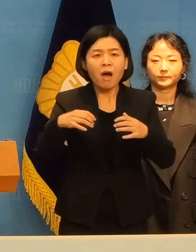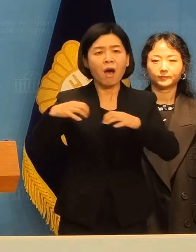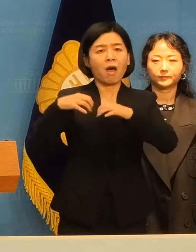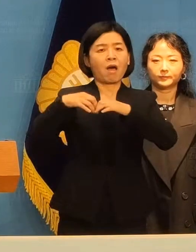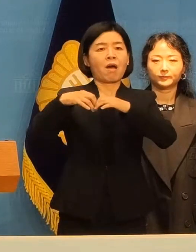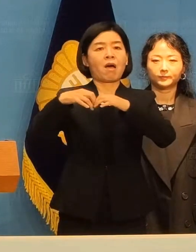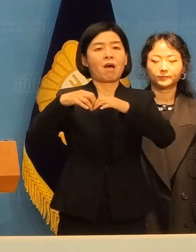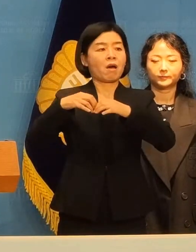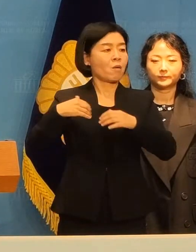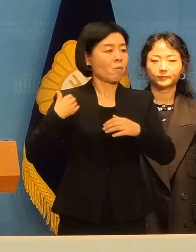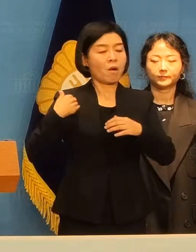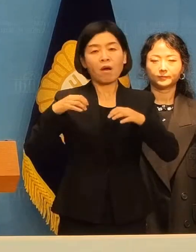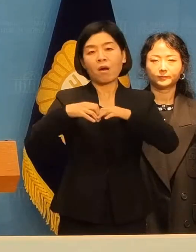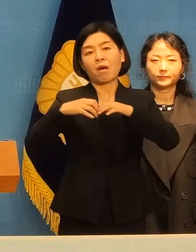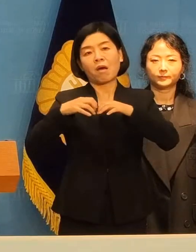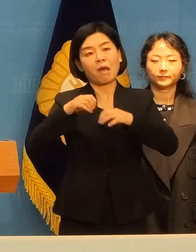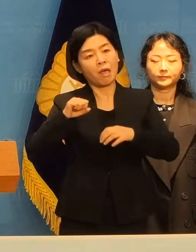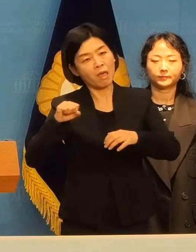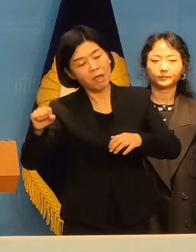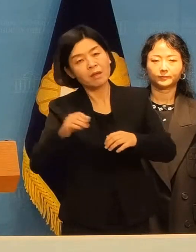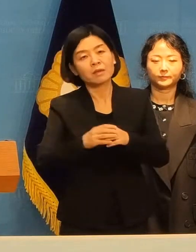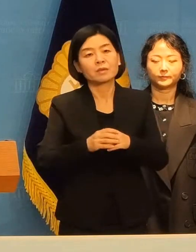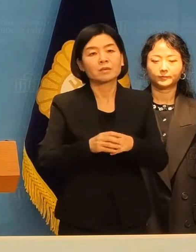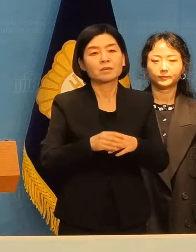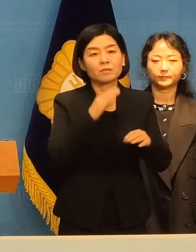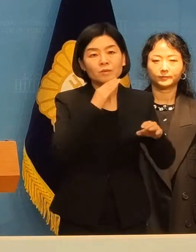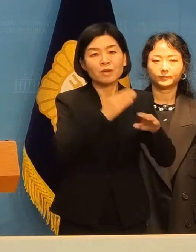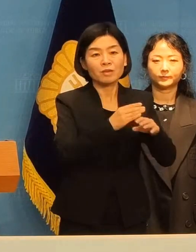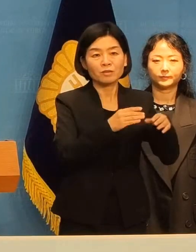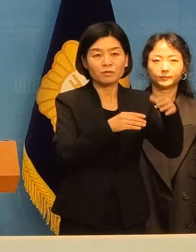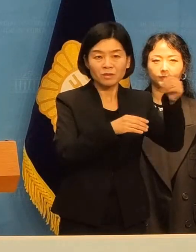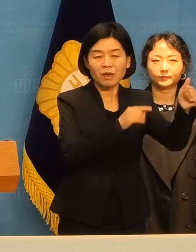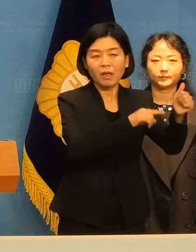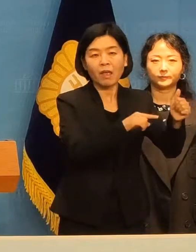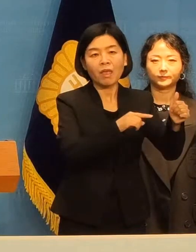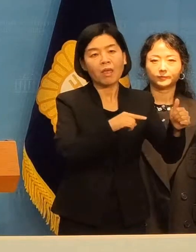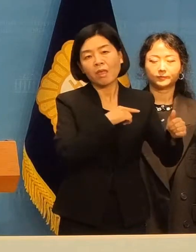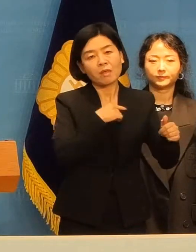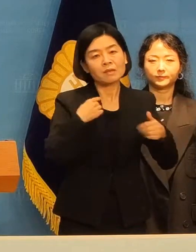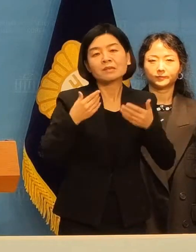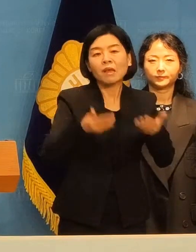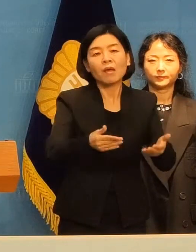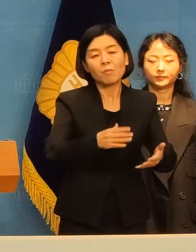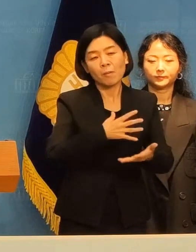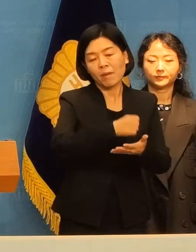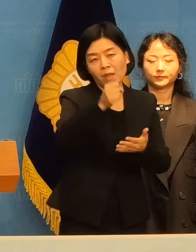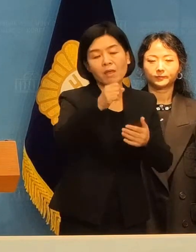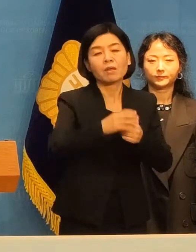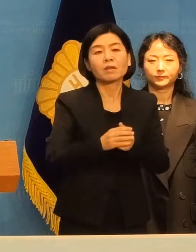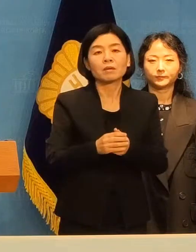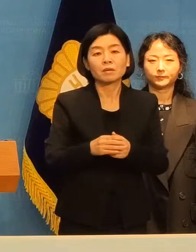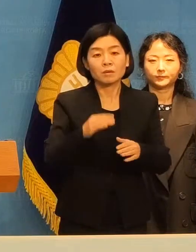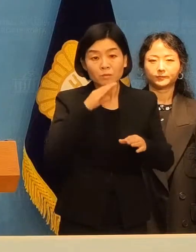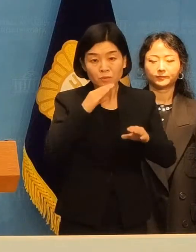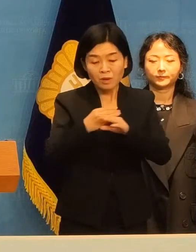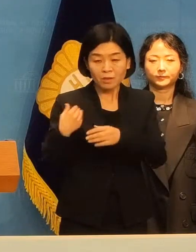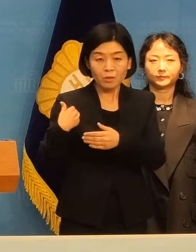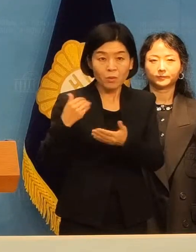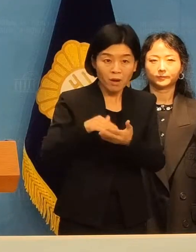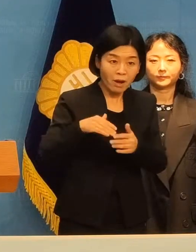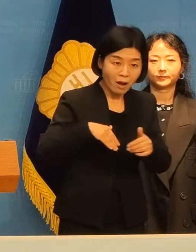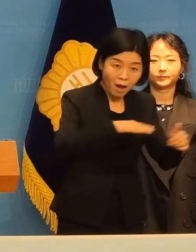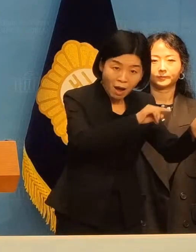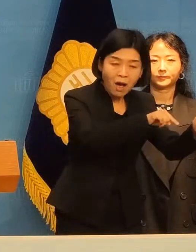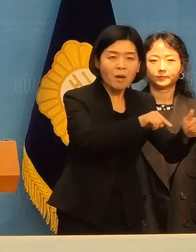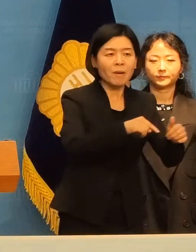전쟁터로 끌려나갔고 김정은 체제의 희생양이 되어버렸습니다. 북한으로 돌아가면 전투 중 투항,